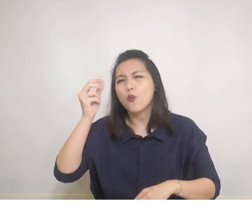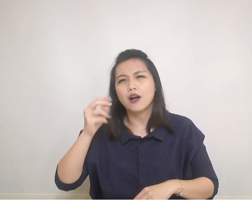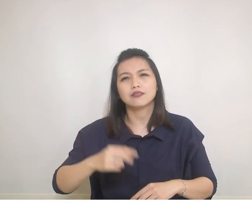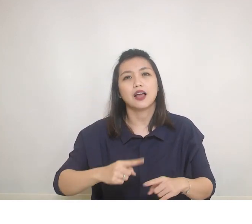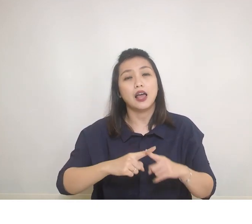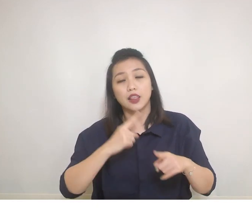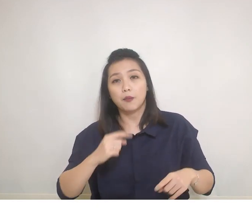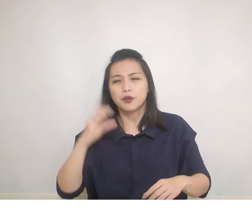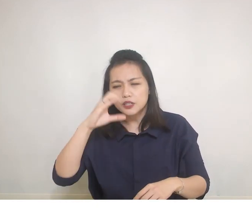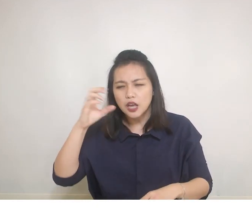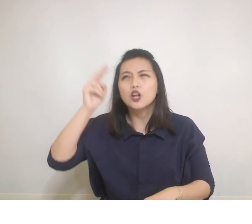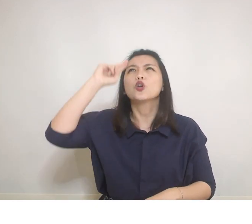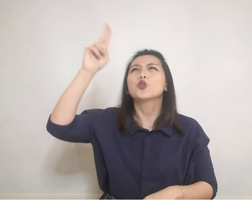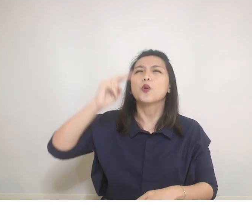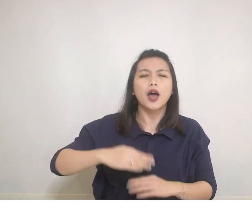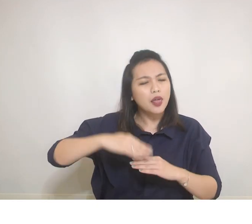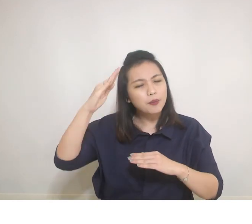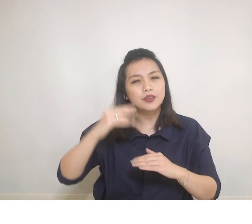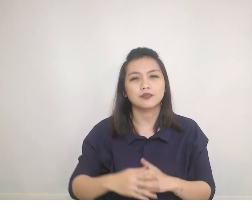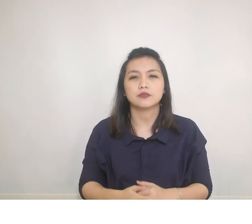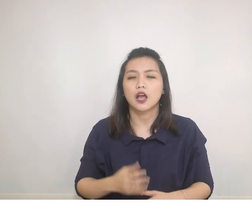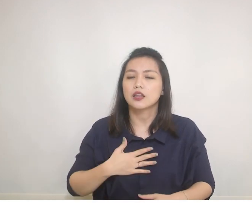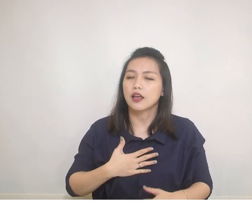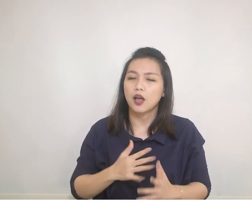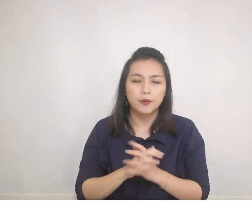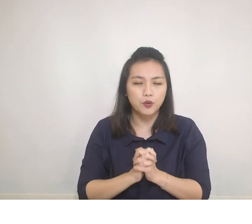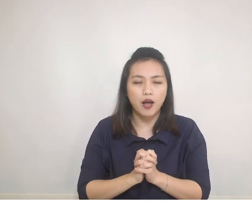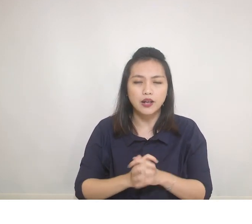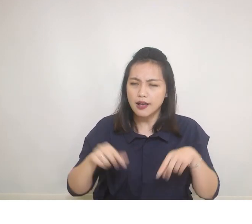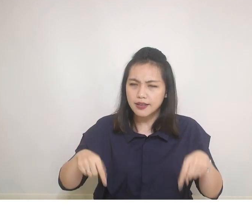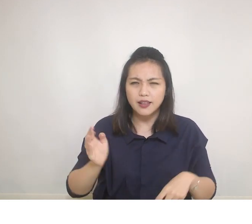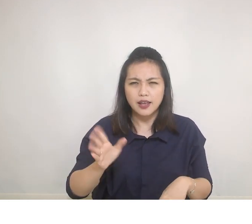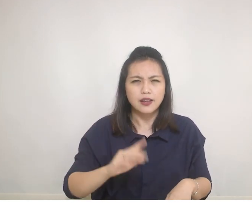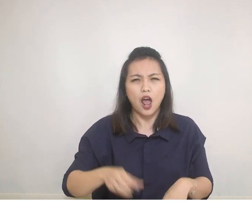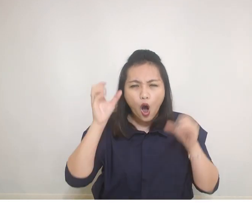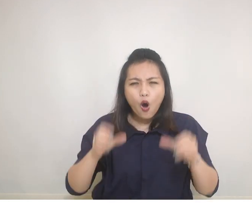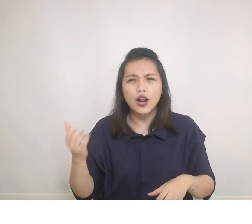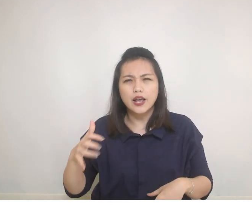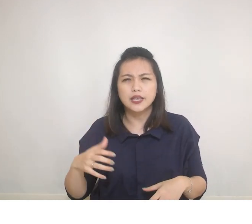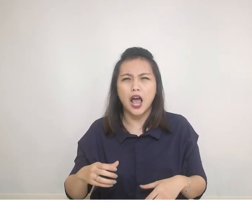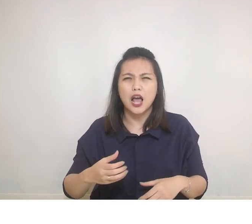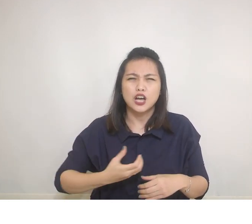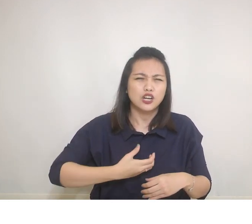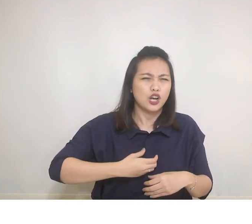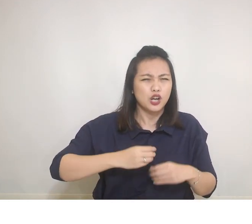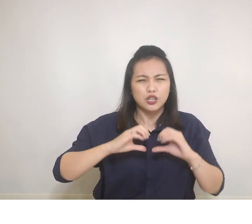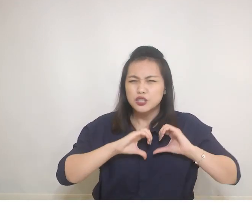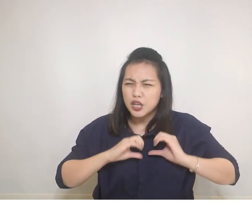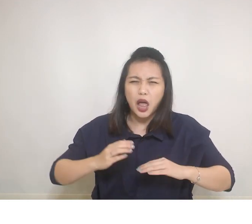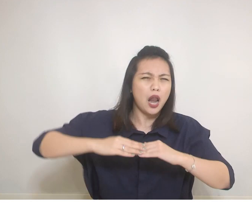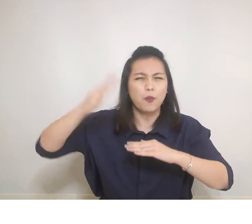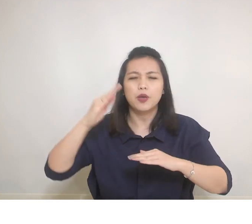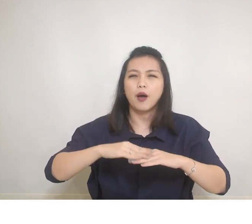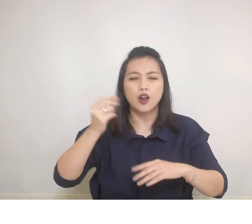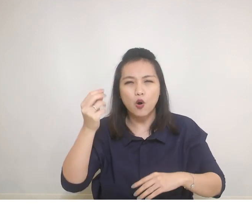Allah, mengutamakan Tuhan, sehingga hidup mereka bukan terjerat dengan hidup untuk uang atau uang untuk hidup, tetapi hidup